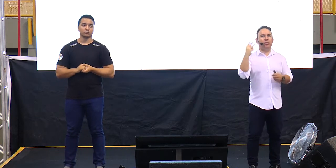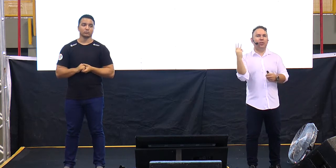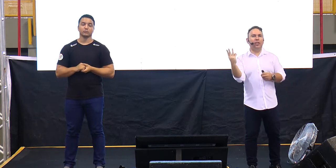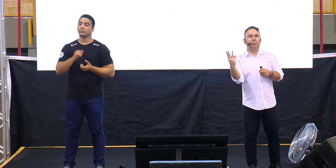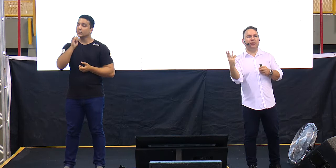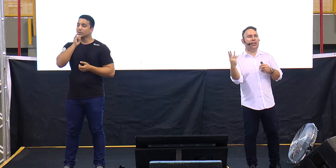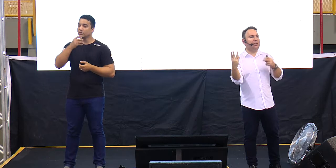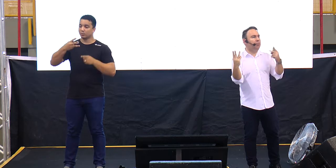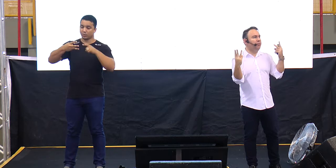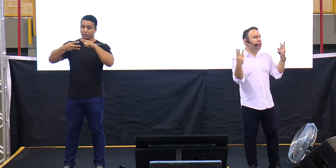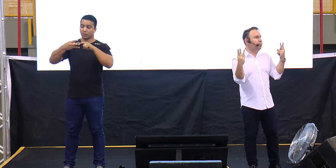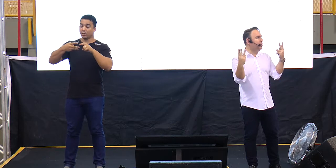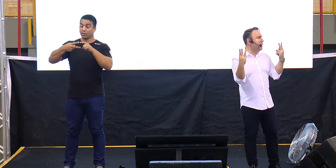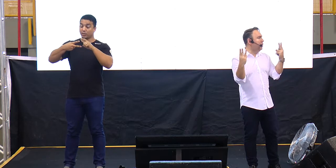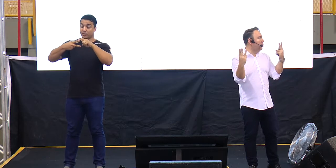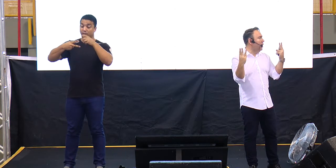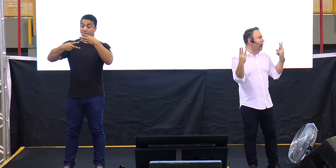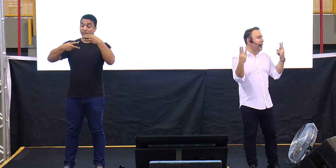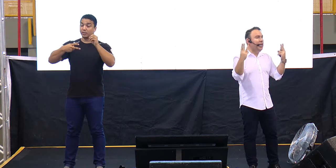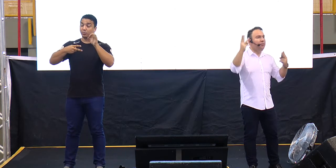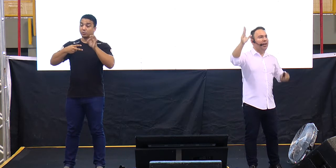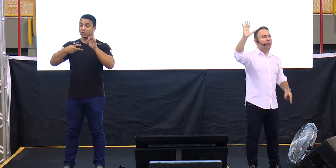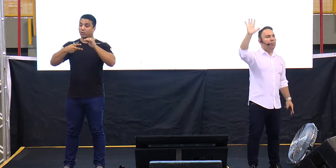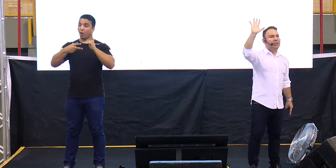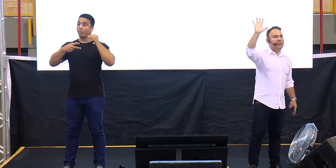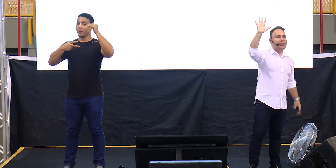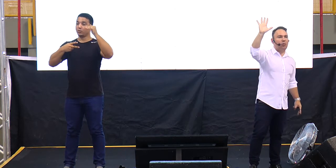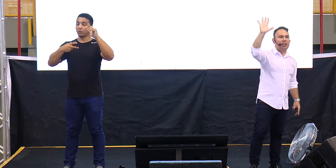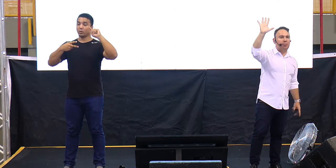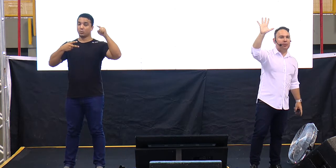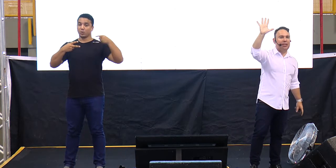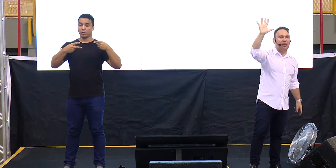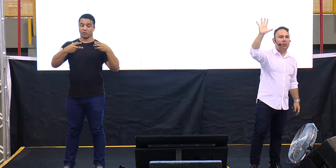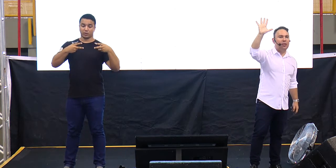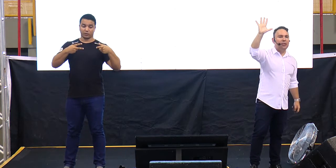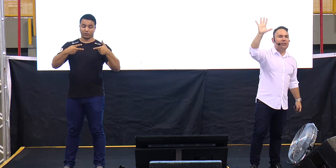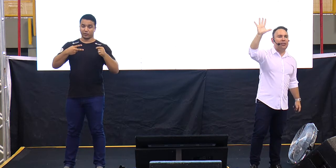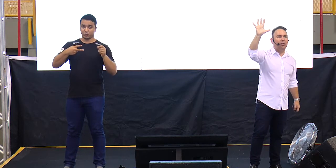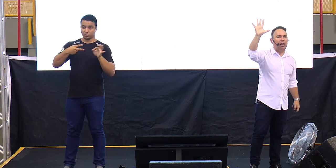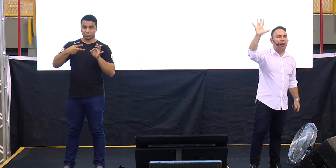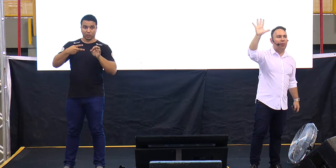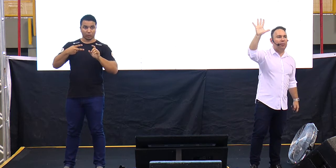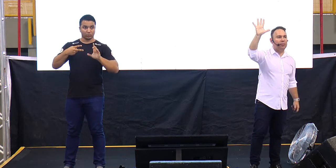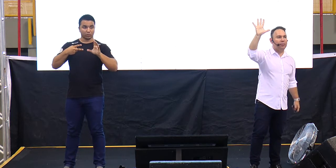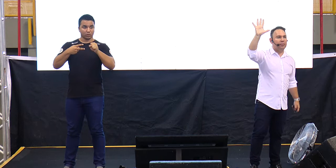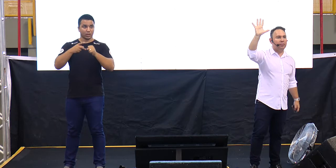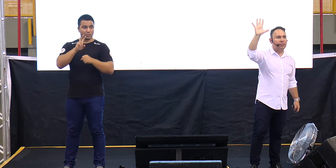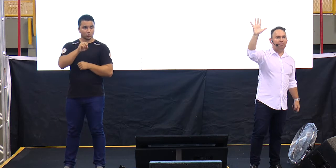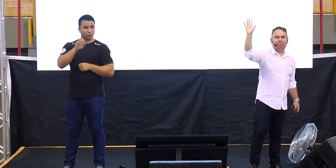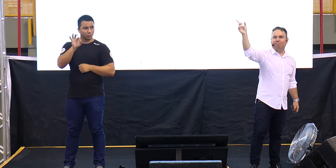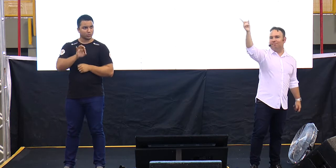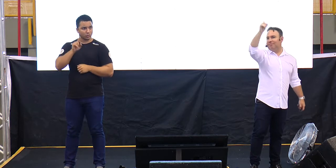se eu aumento 30%, depois 20%, ele vale um aumento de 50%? Sim ou não?